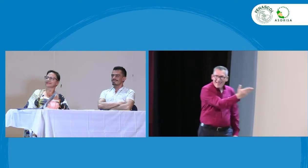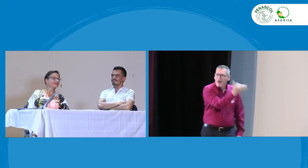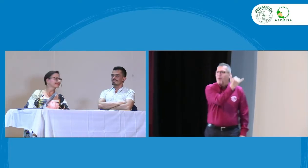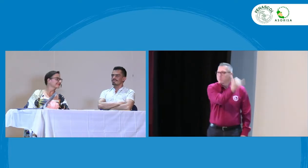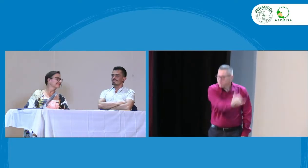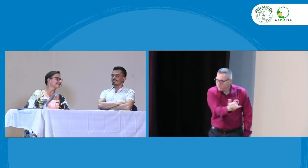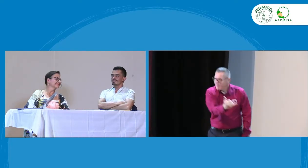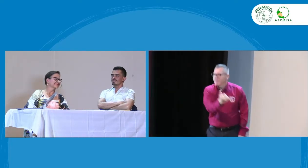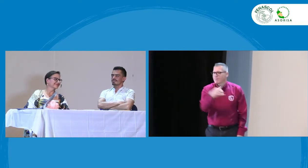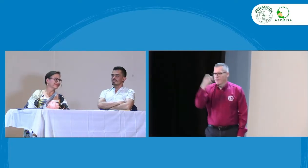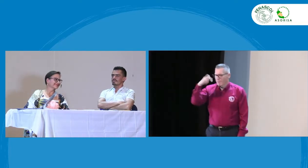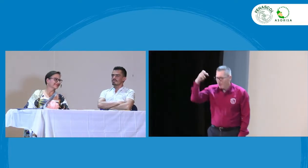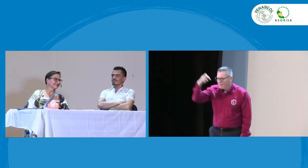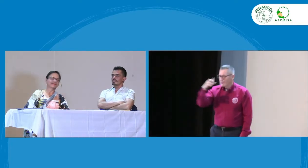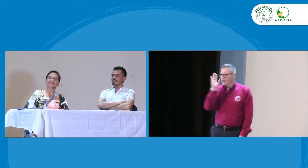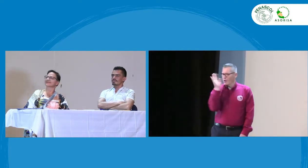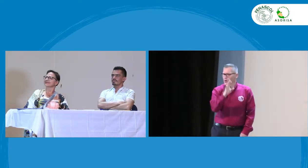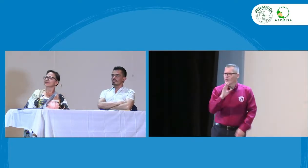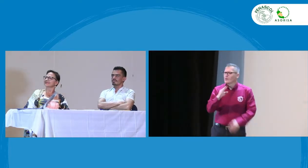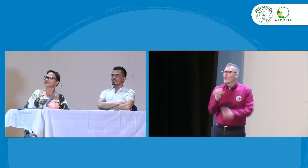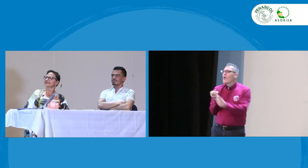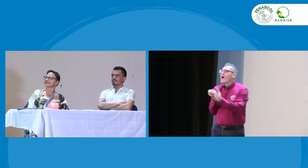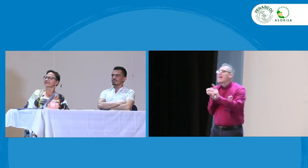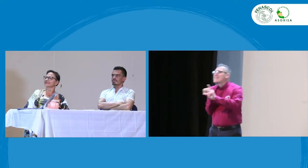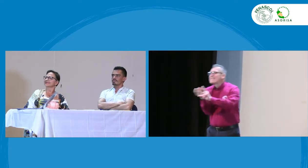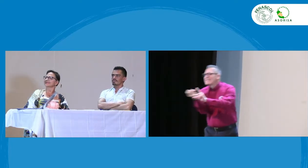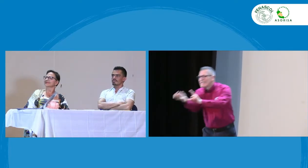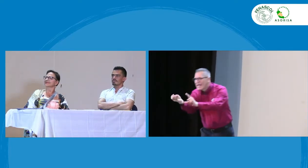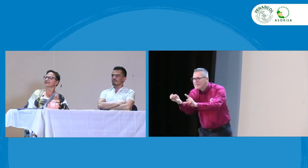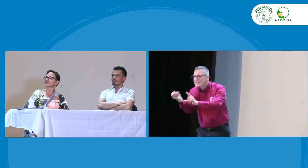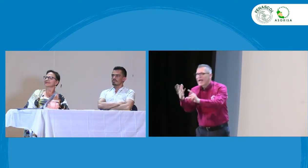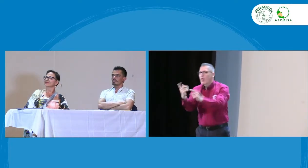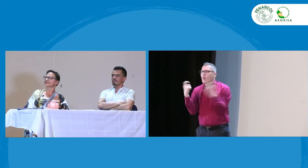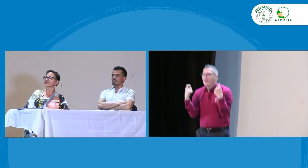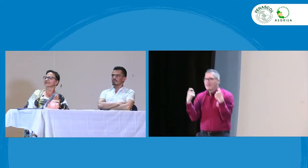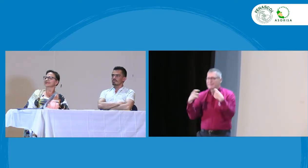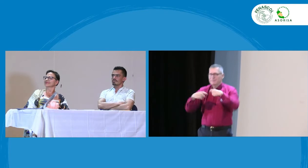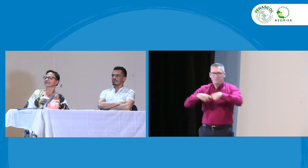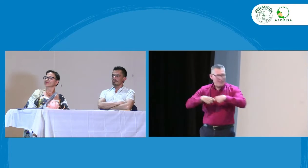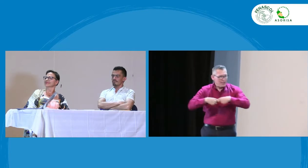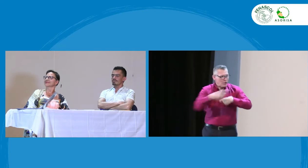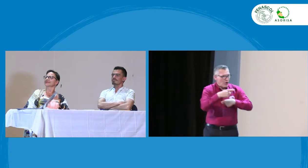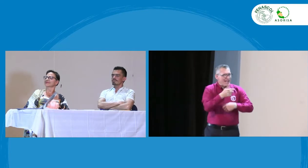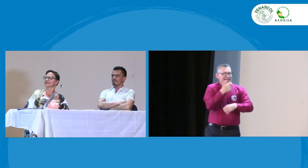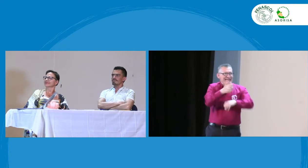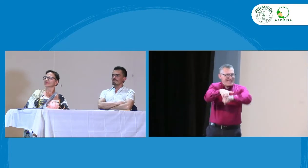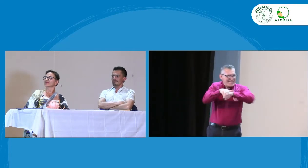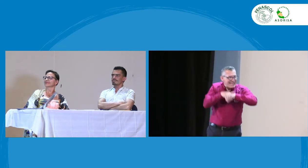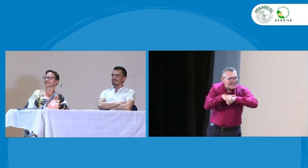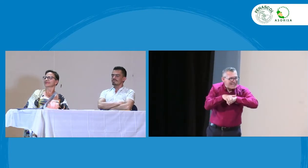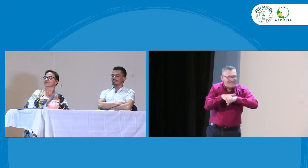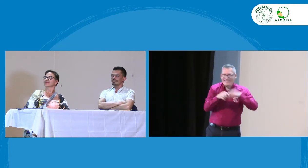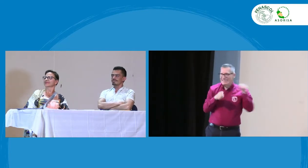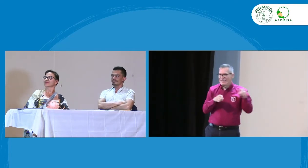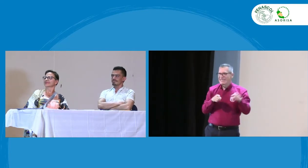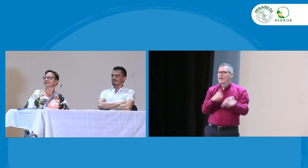López. Diego López también es un experto que está con nosotros. Él es licenciado en